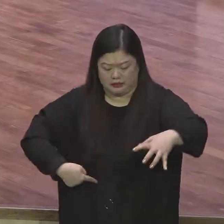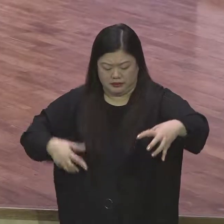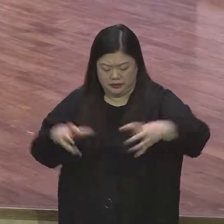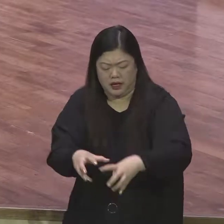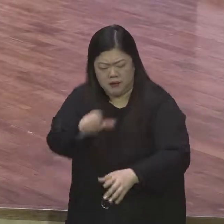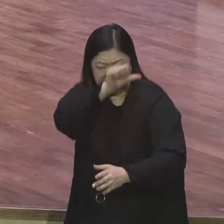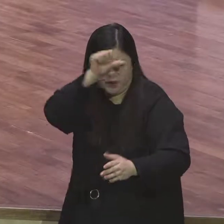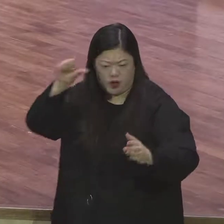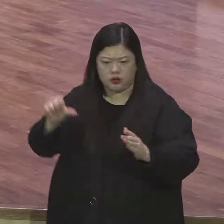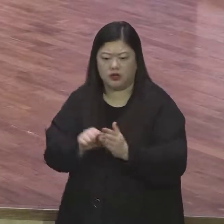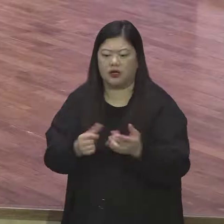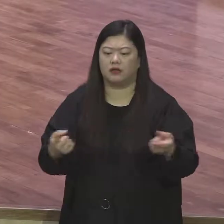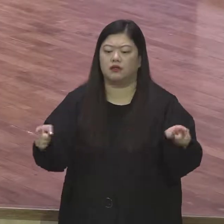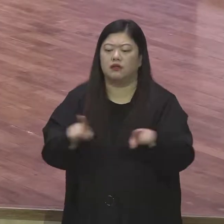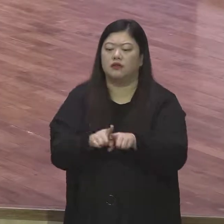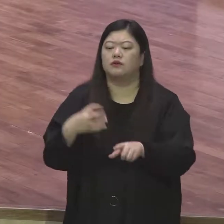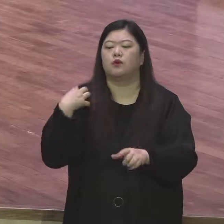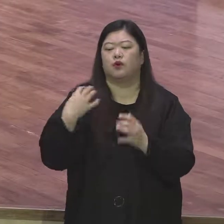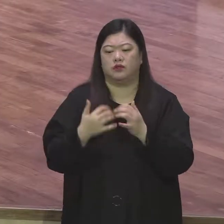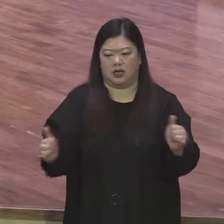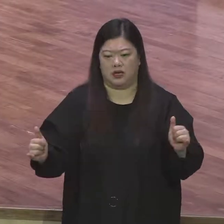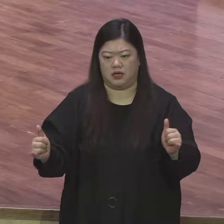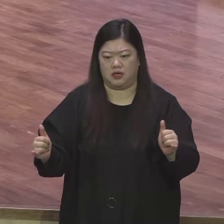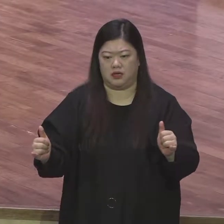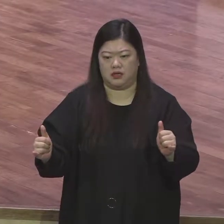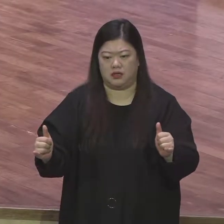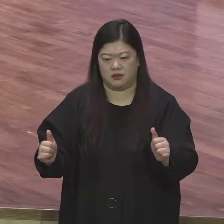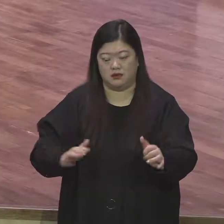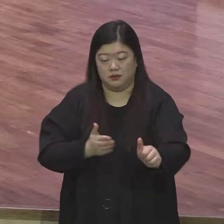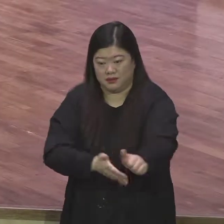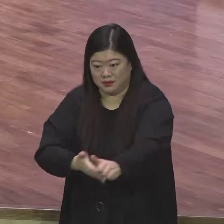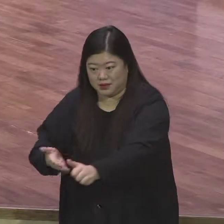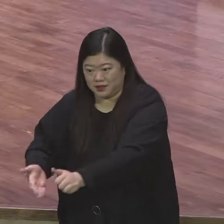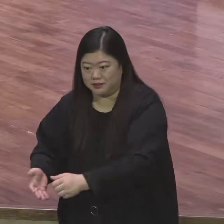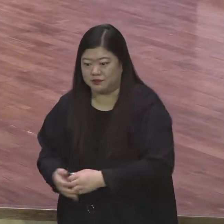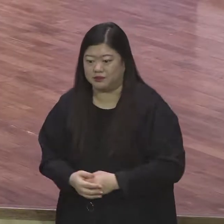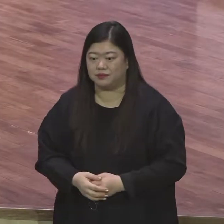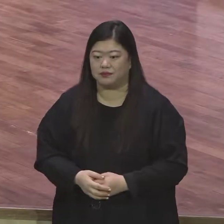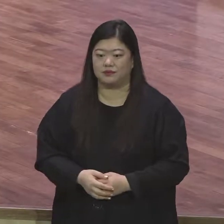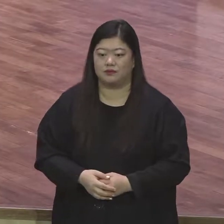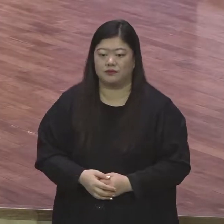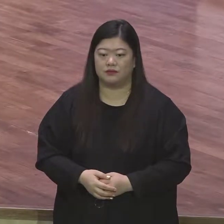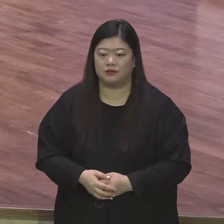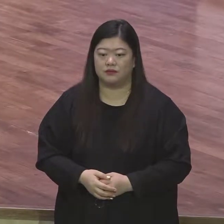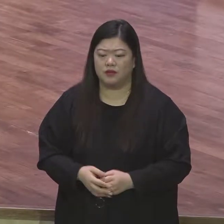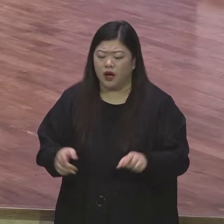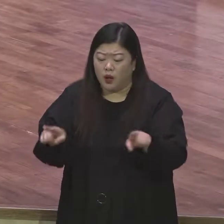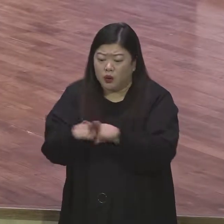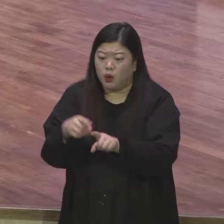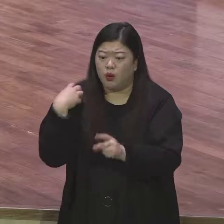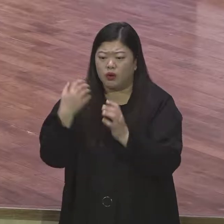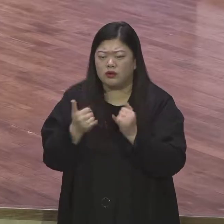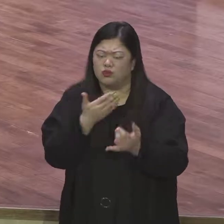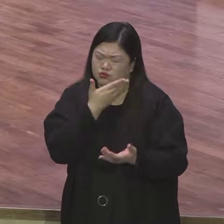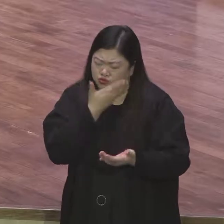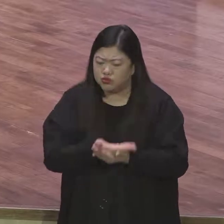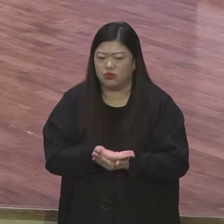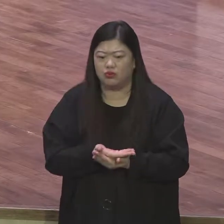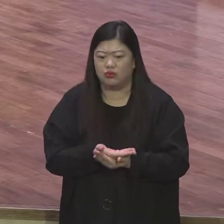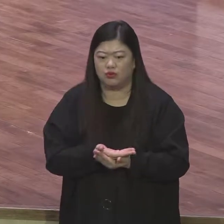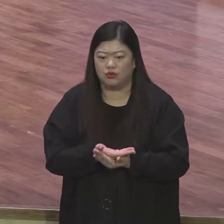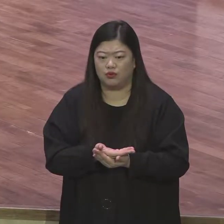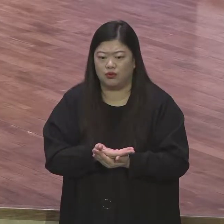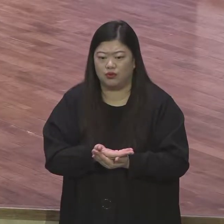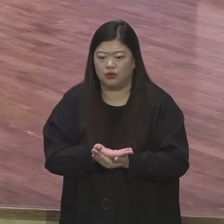평생 잊을 수 없는 영적 군사가 되길 바랍니다. 굉장히 중요해요. 그래서